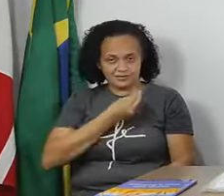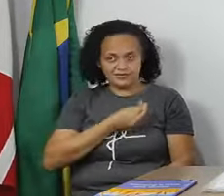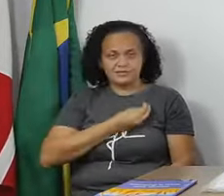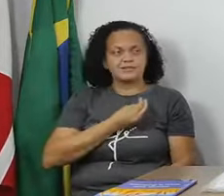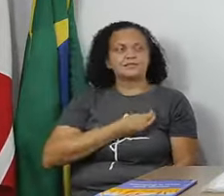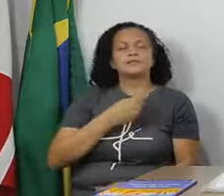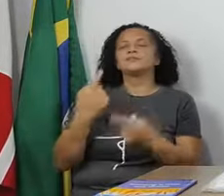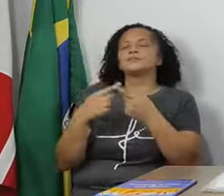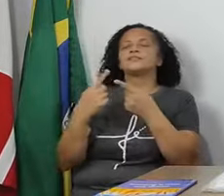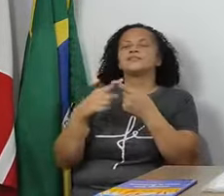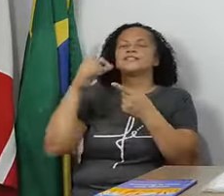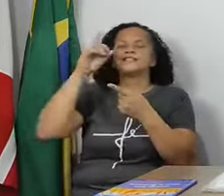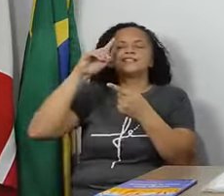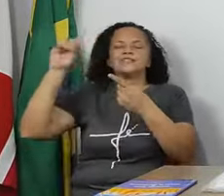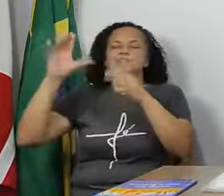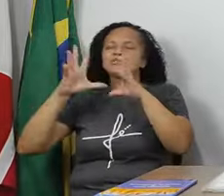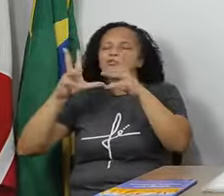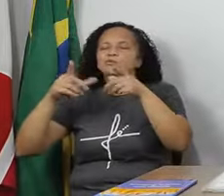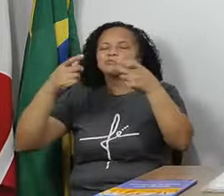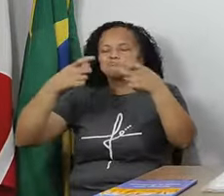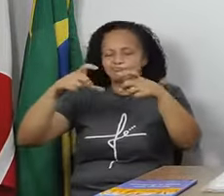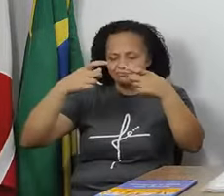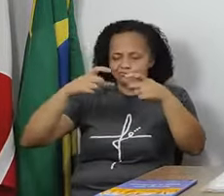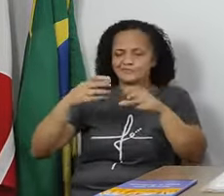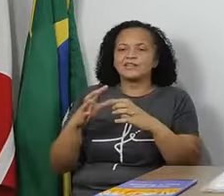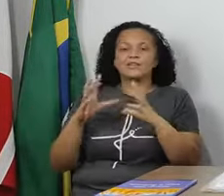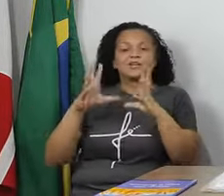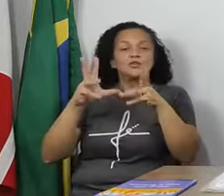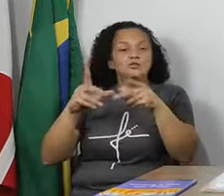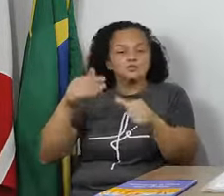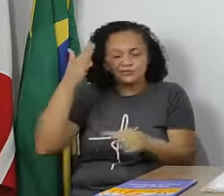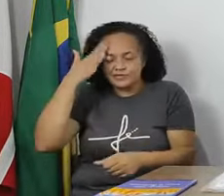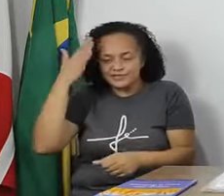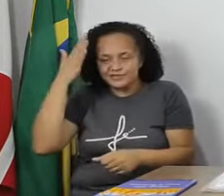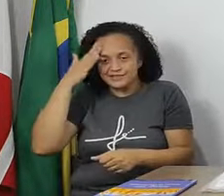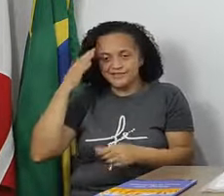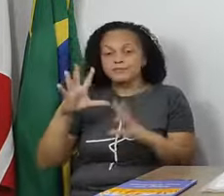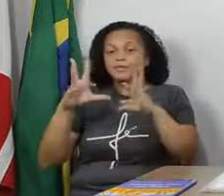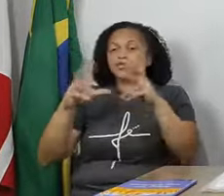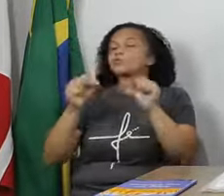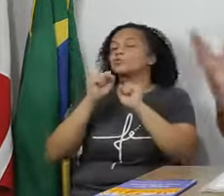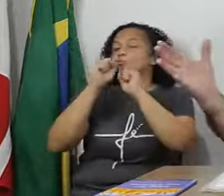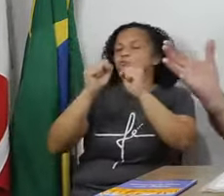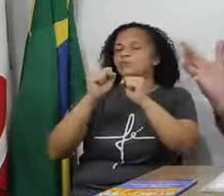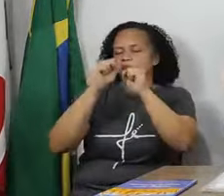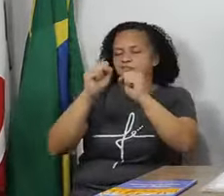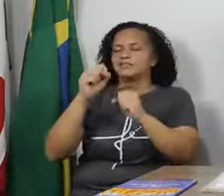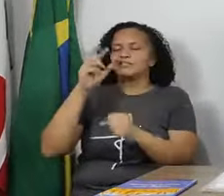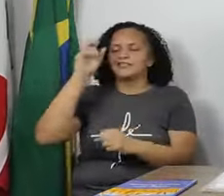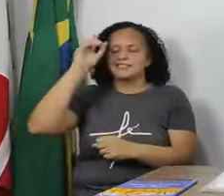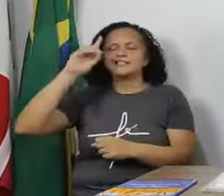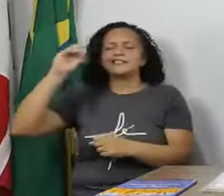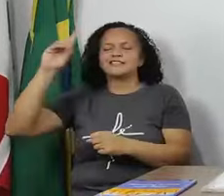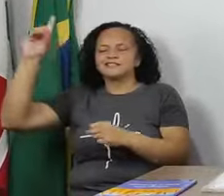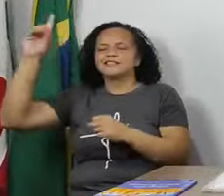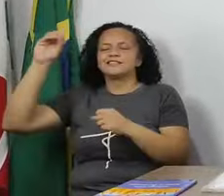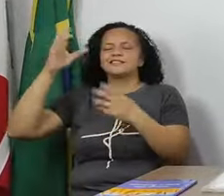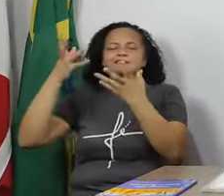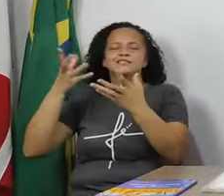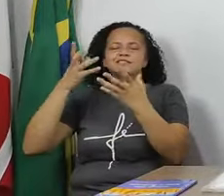onipotente, onisciente, onipresente. E para Deus estar tocando em você aí, basta você abrir teu coração.